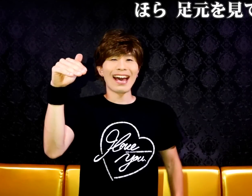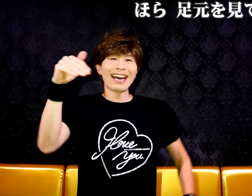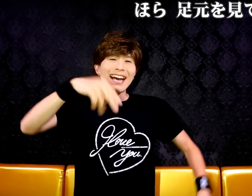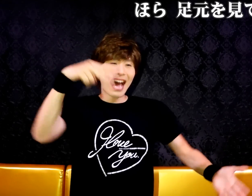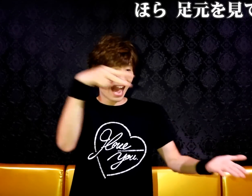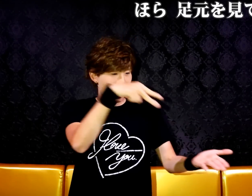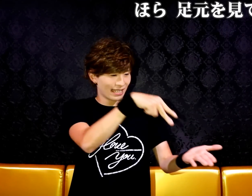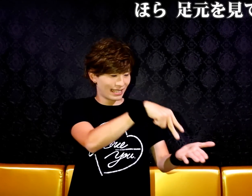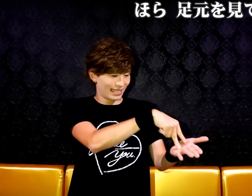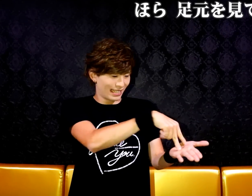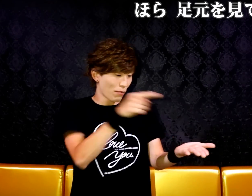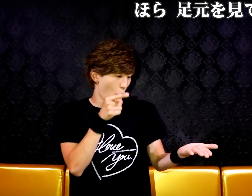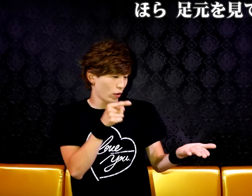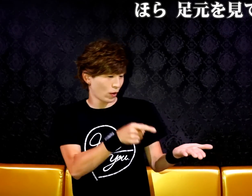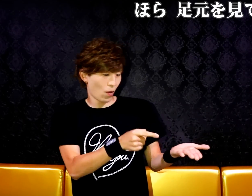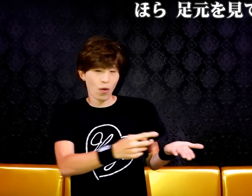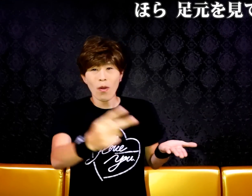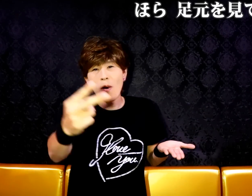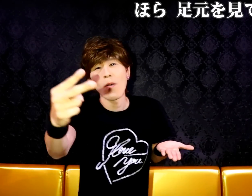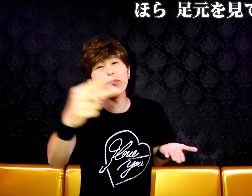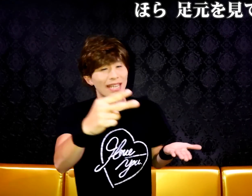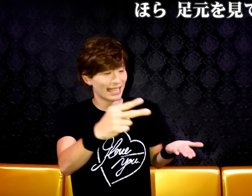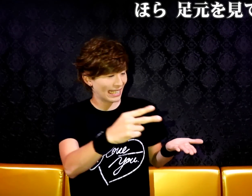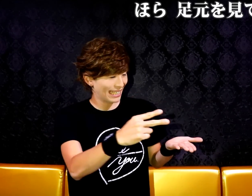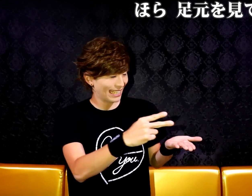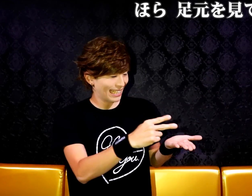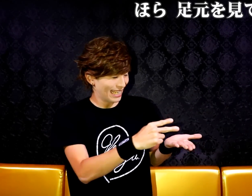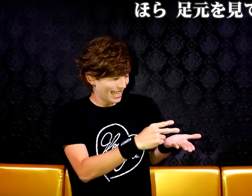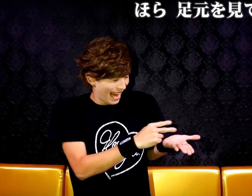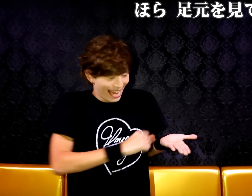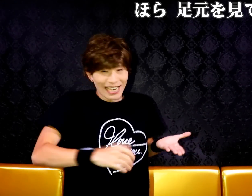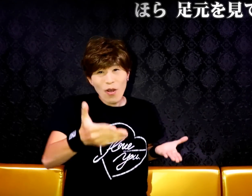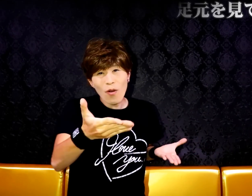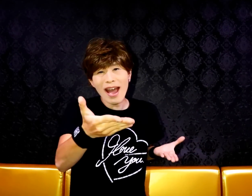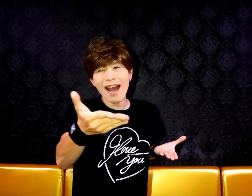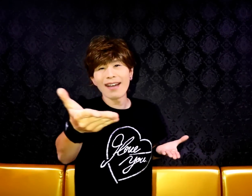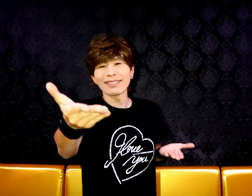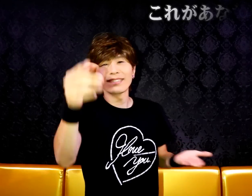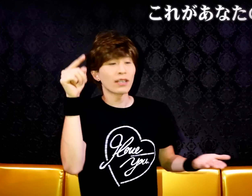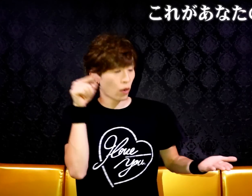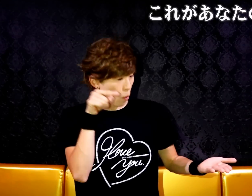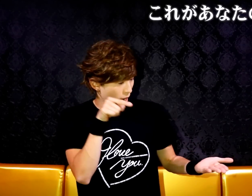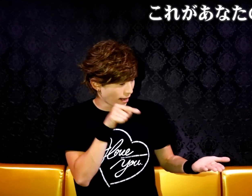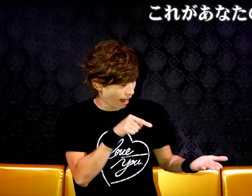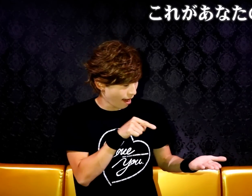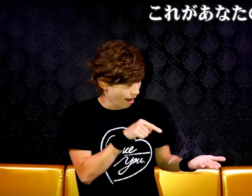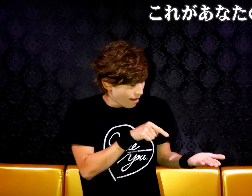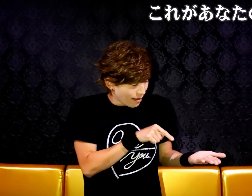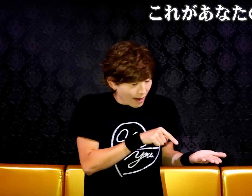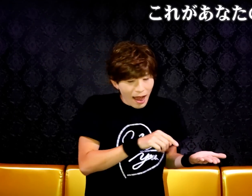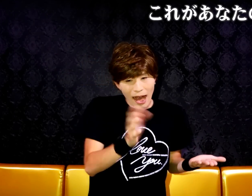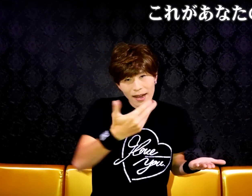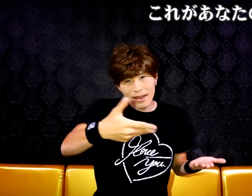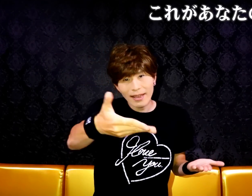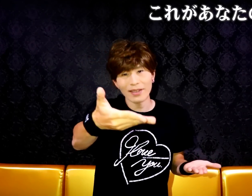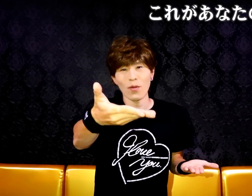ほら、足元を見てごらん。これがあなた